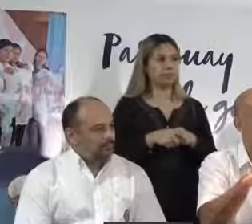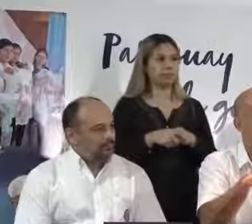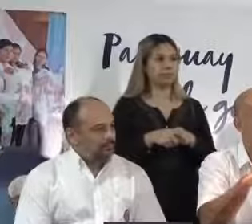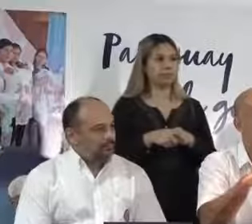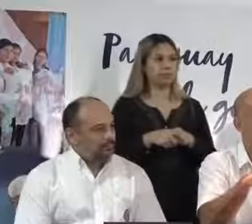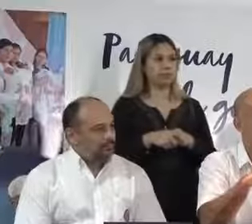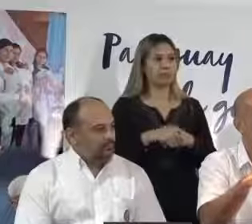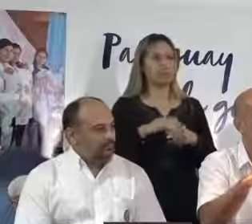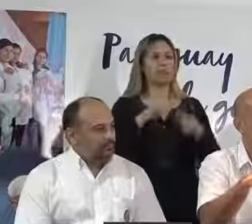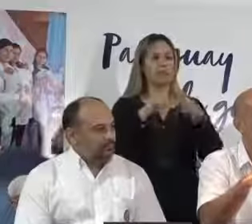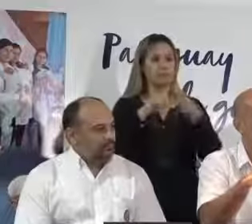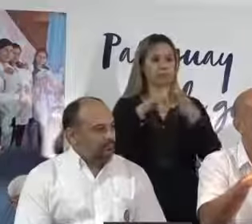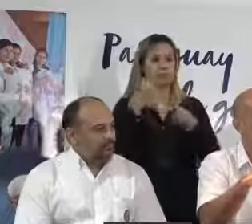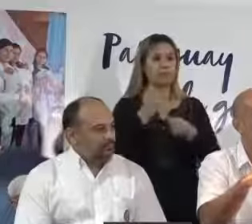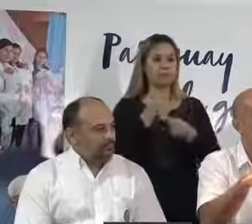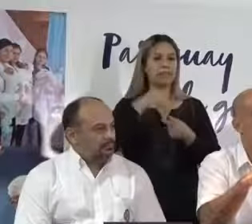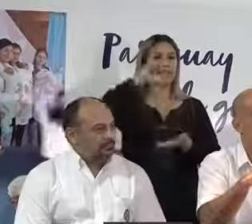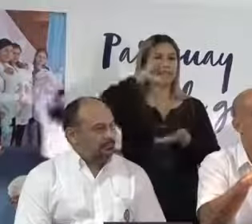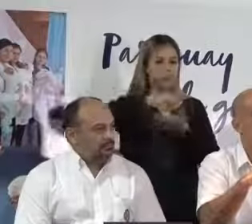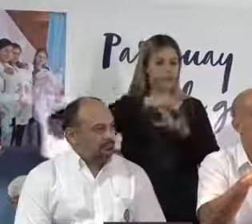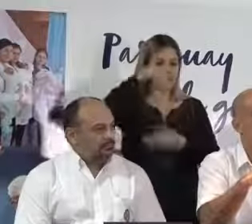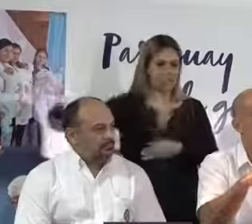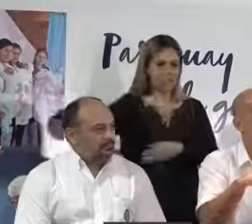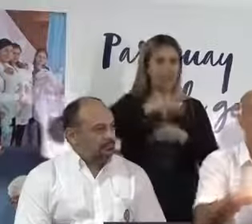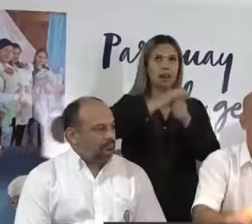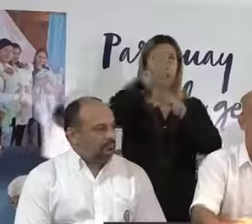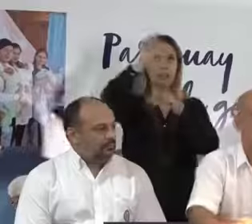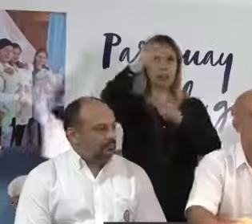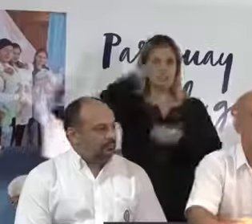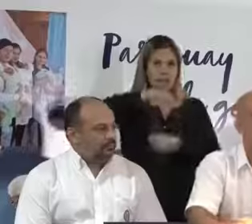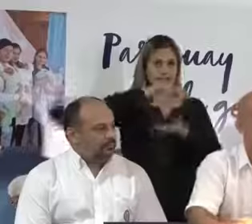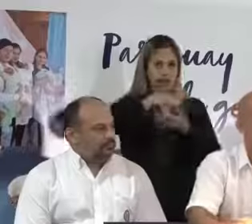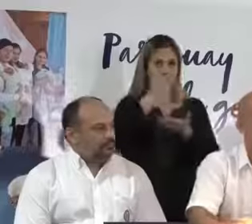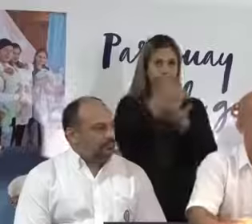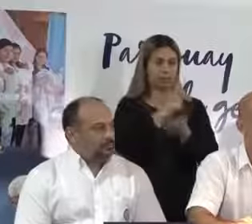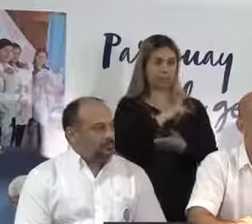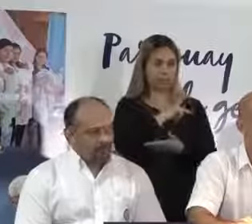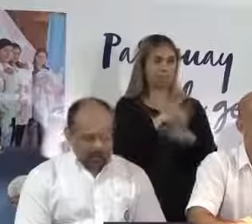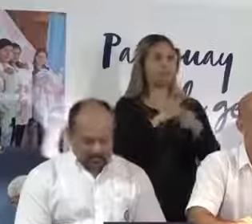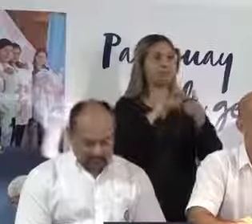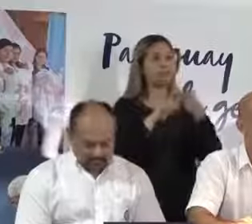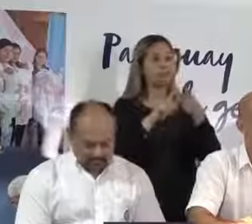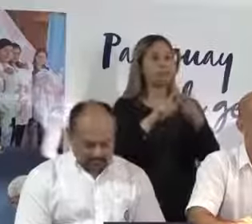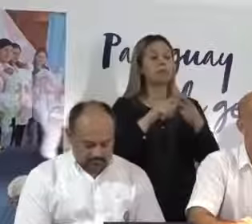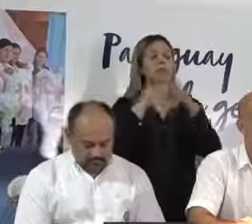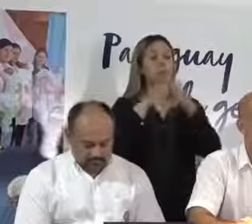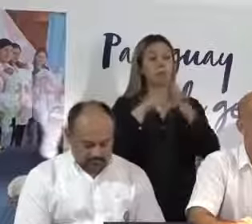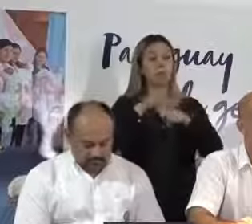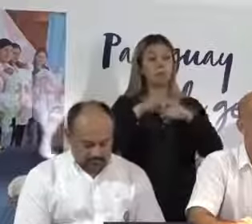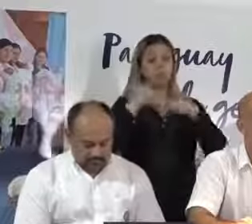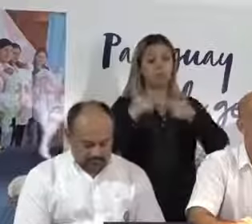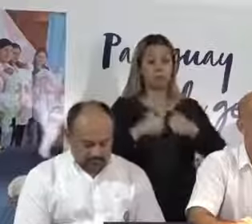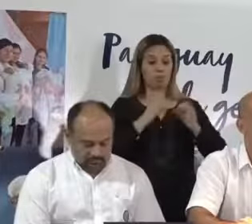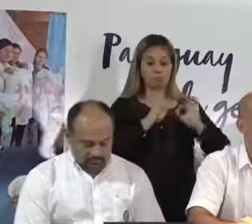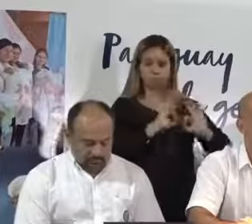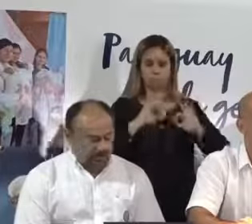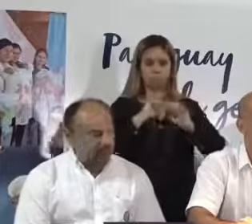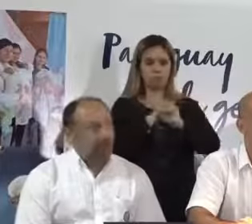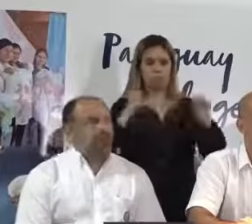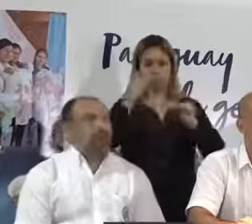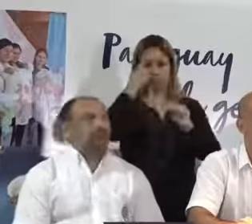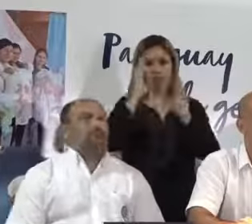Sí, la del departamento que ya la contestó. Sí. ¿Cómo se trata el coronavirus en concreto? Si el ministerio tiene insumos suficientes, si temen